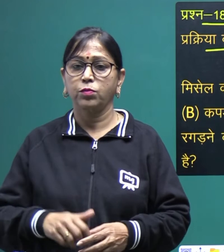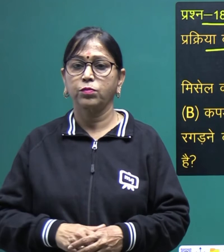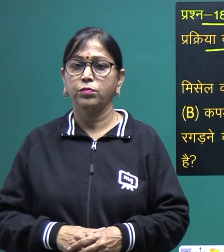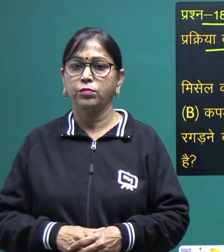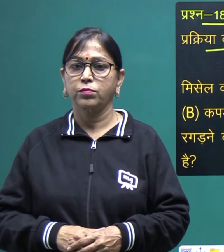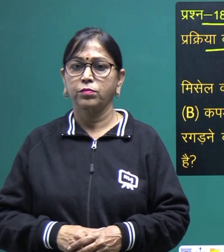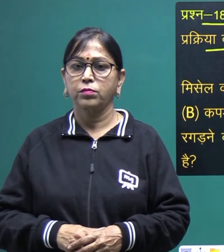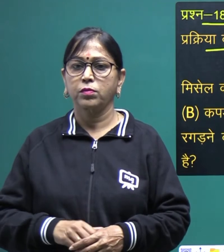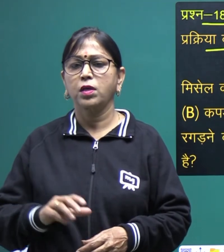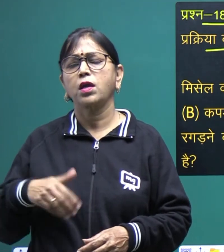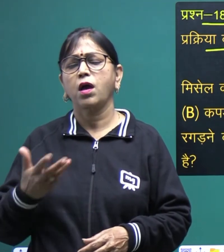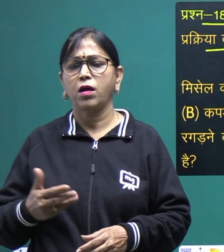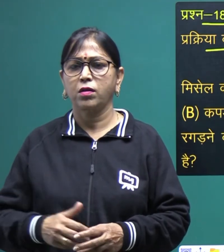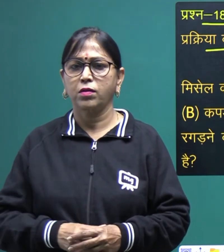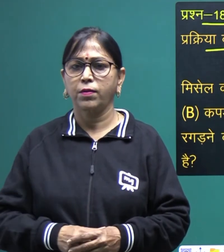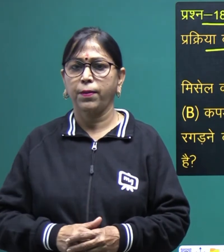या